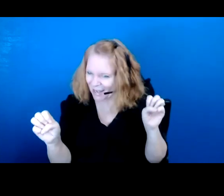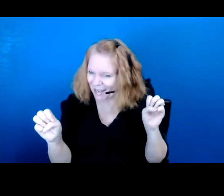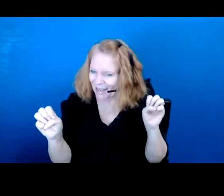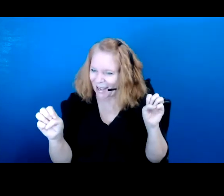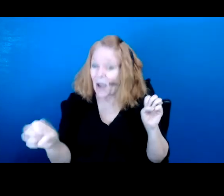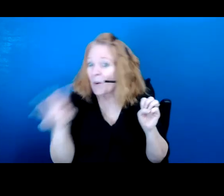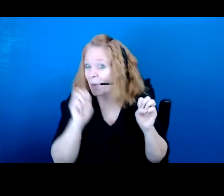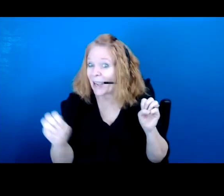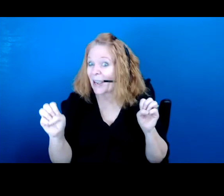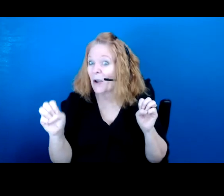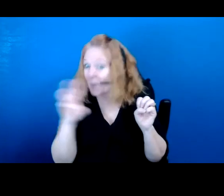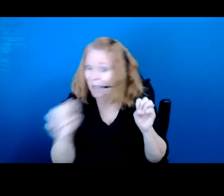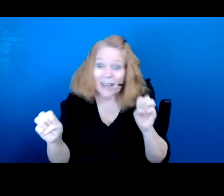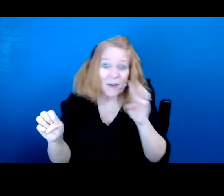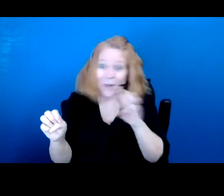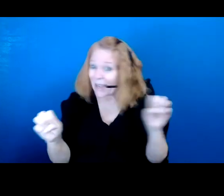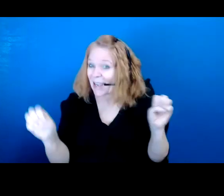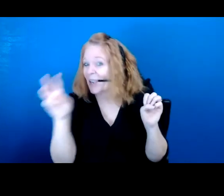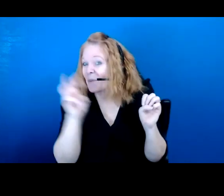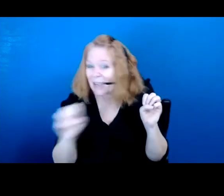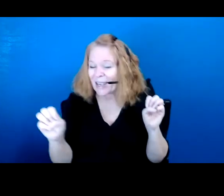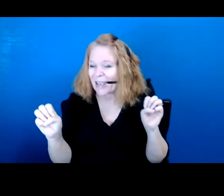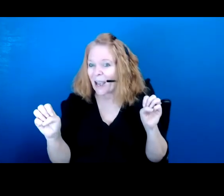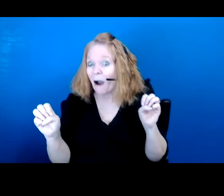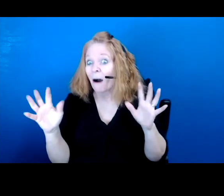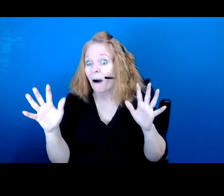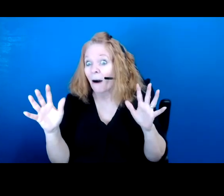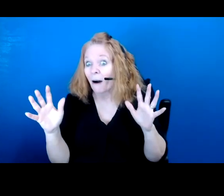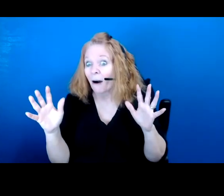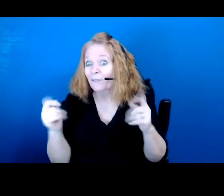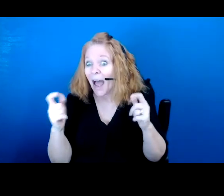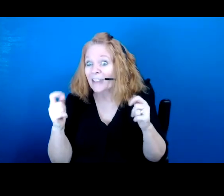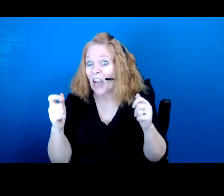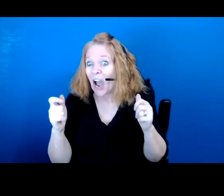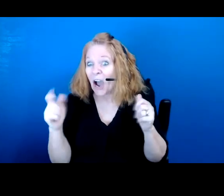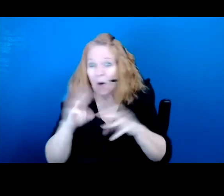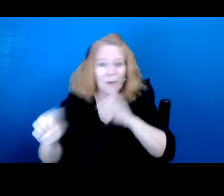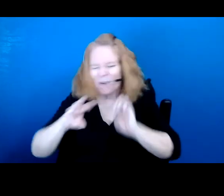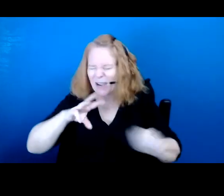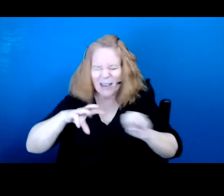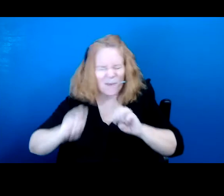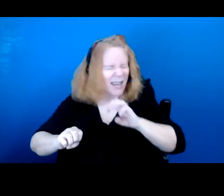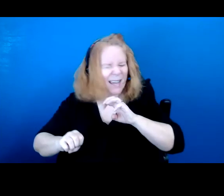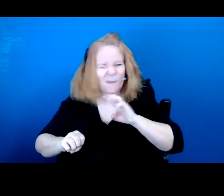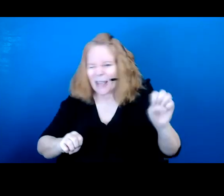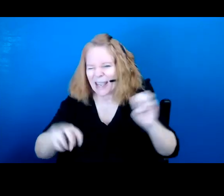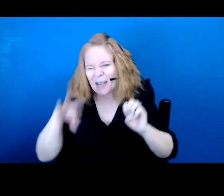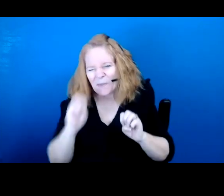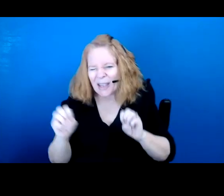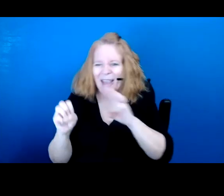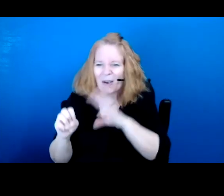uy uy uy uy uy uy más rápido vamos